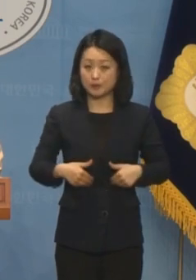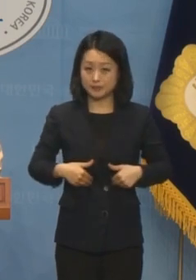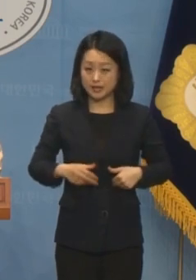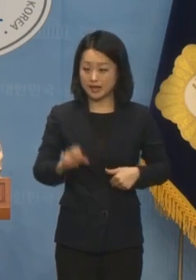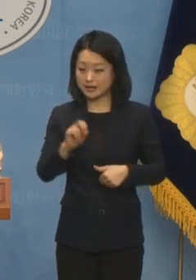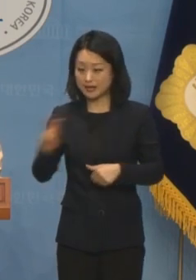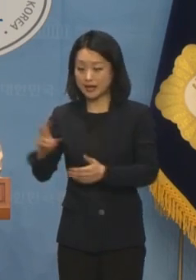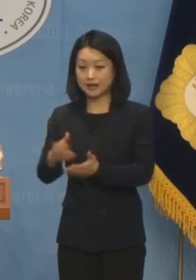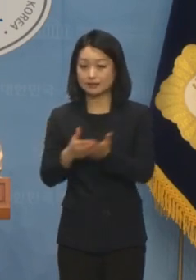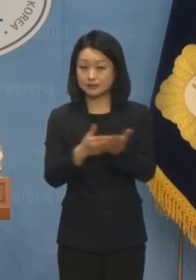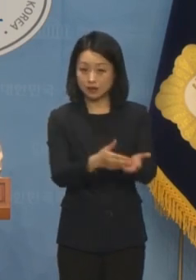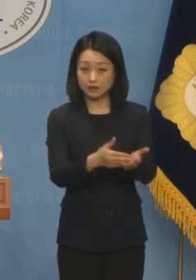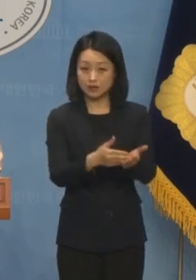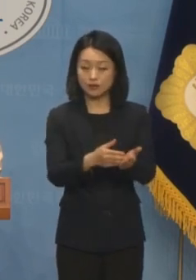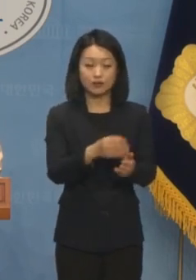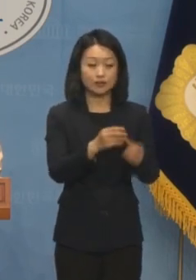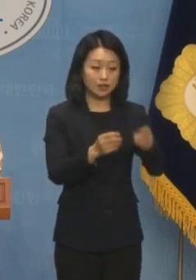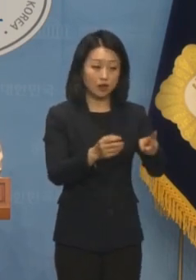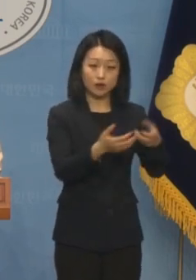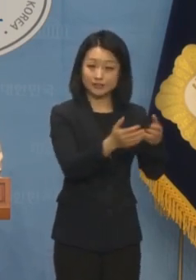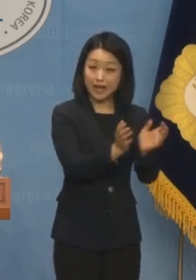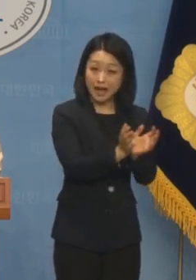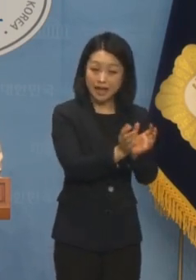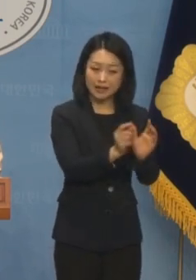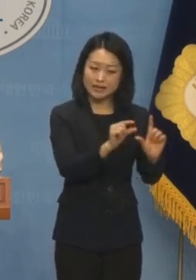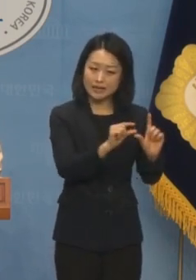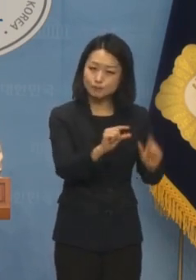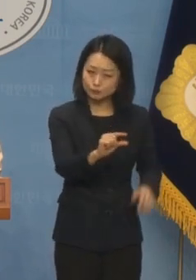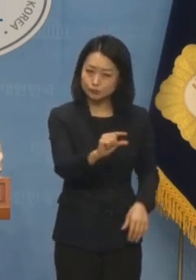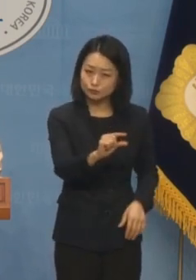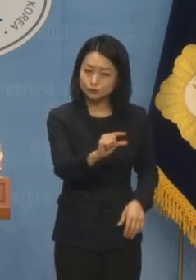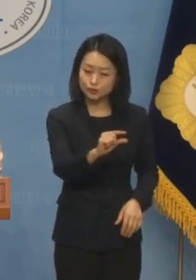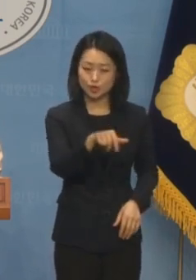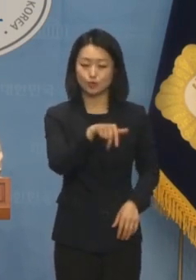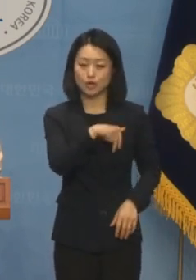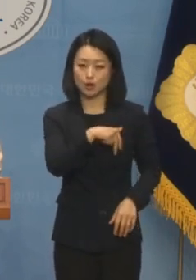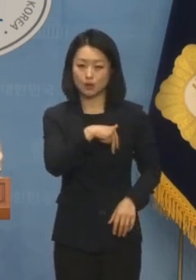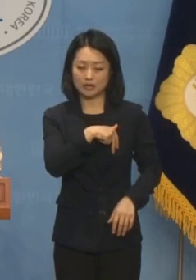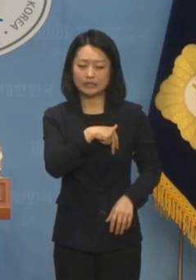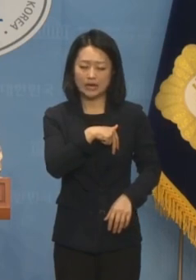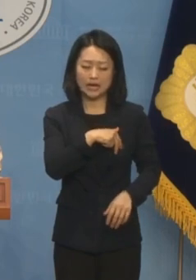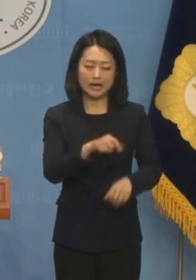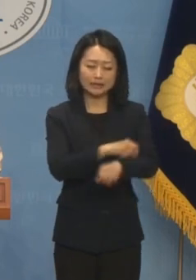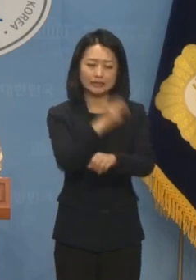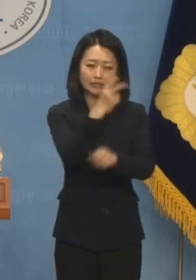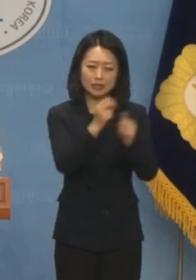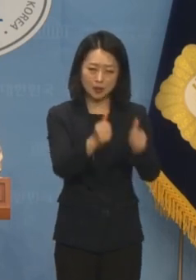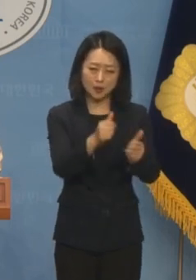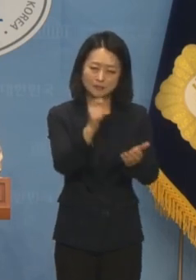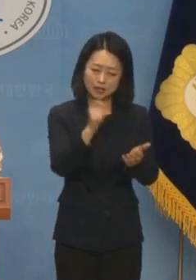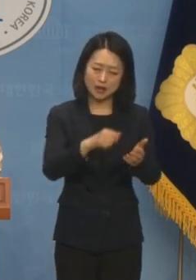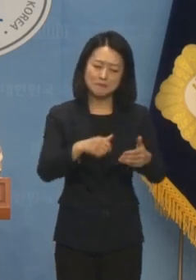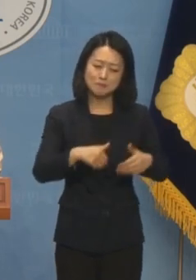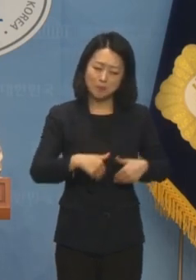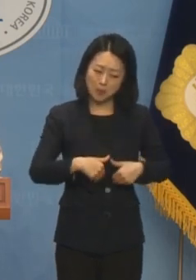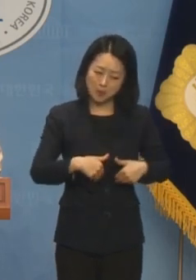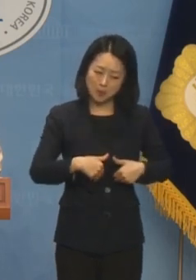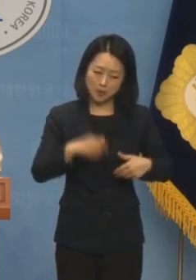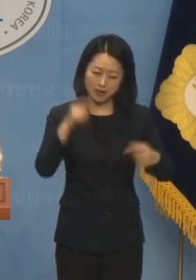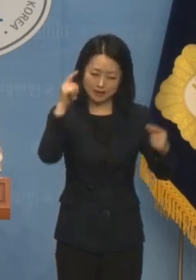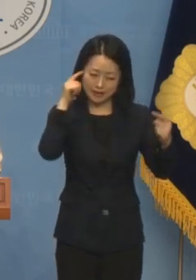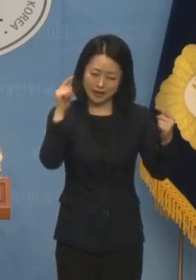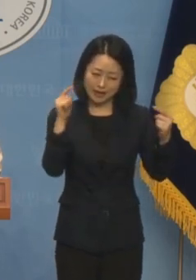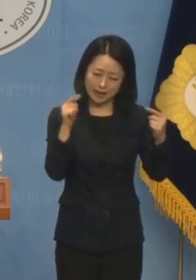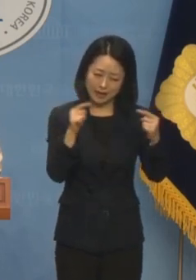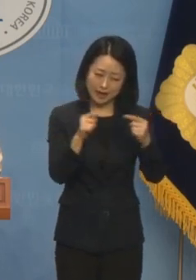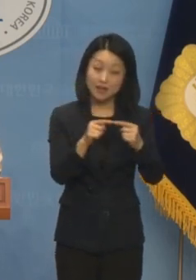야권에서뿐만 아니라 여당인 국민의힘 내에서도 특검 처리에 동의하는 목소리가